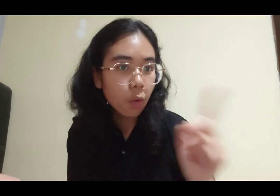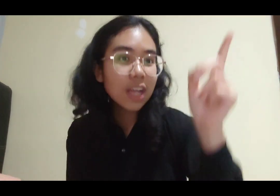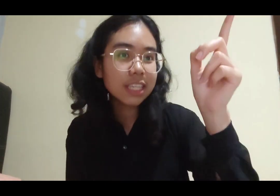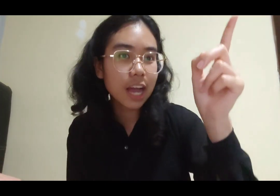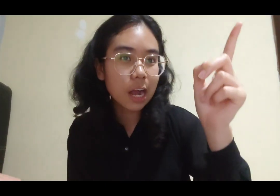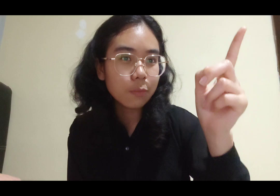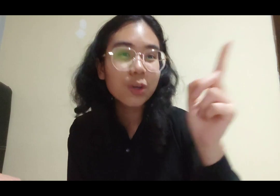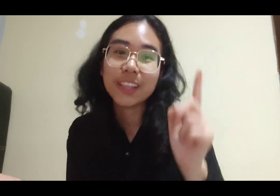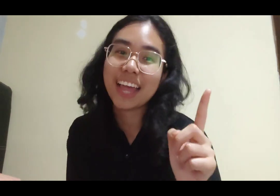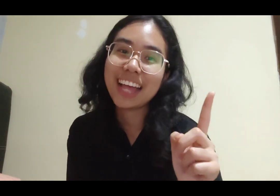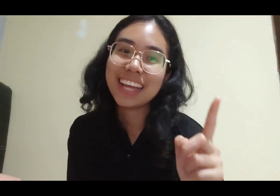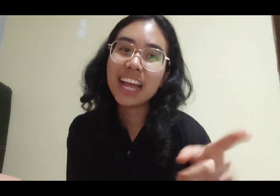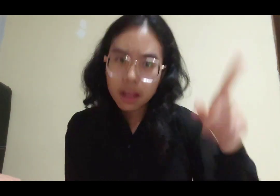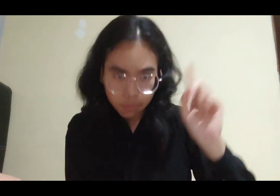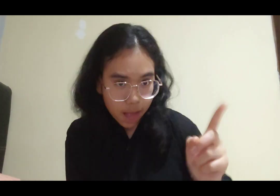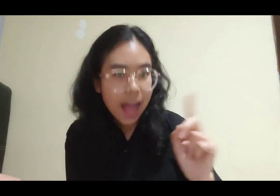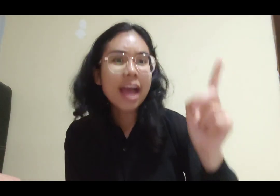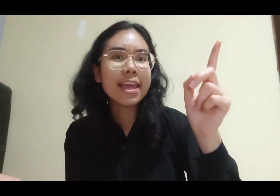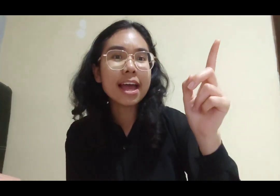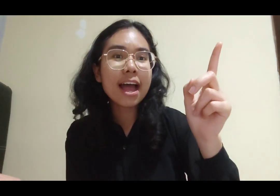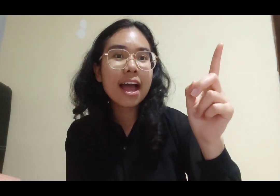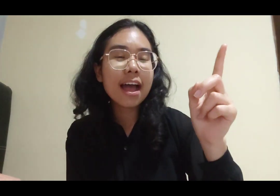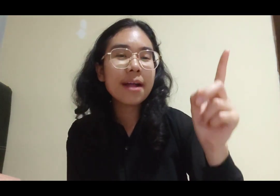awas ya kamu gitu ya. Bahaya.